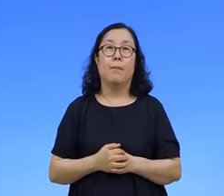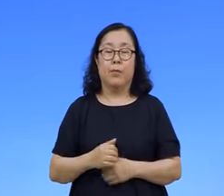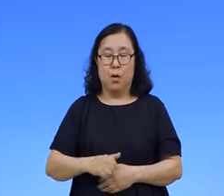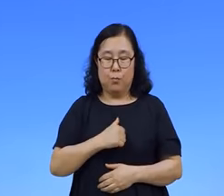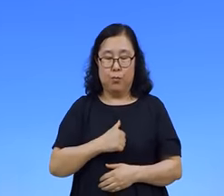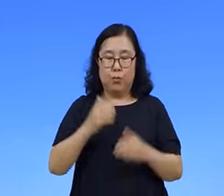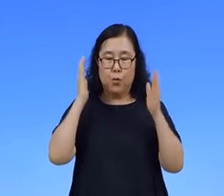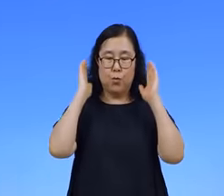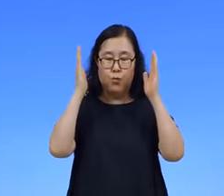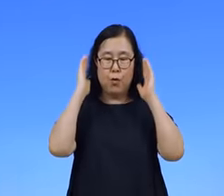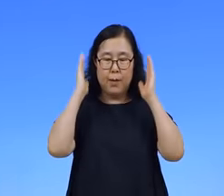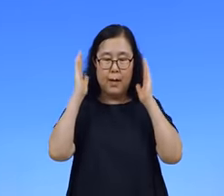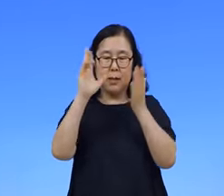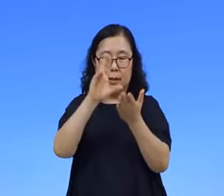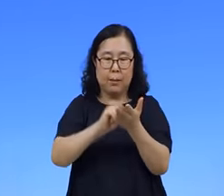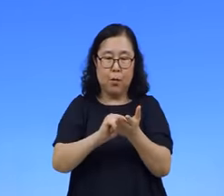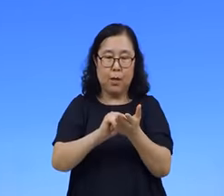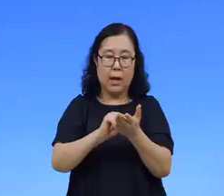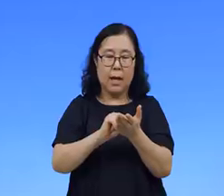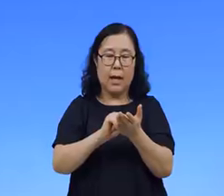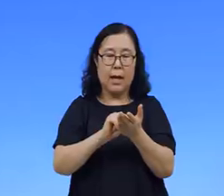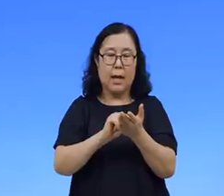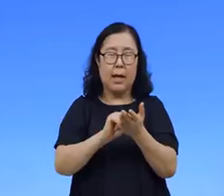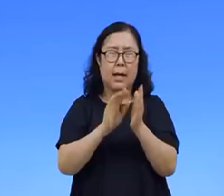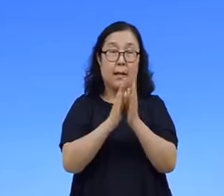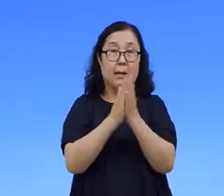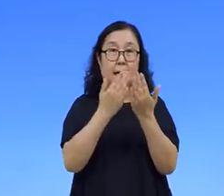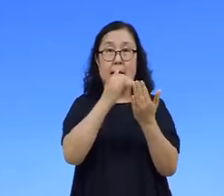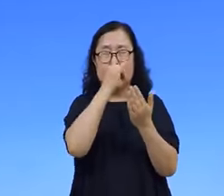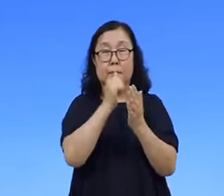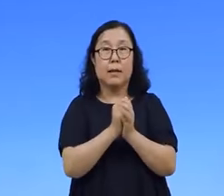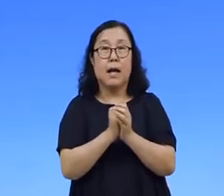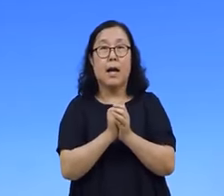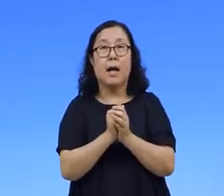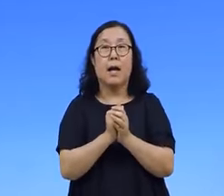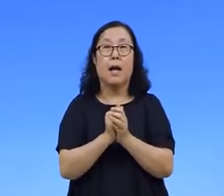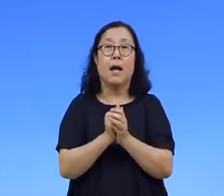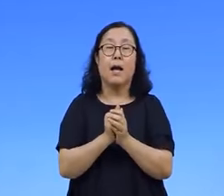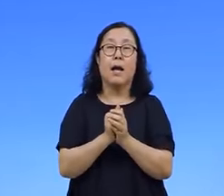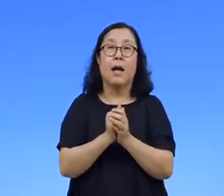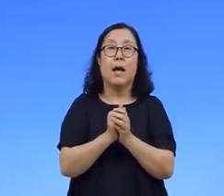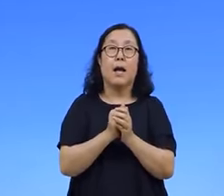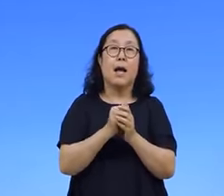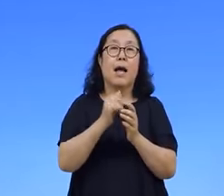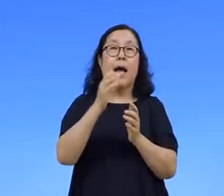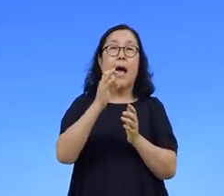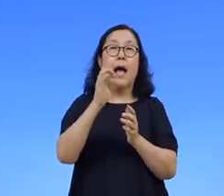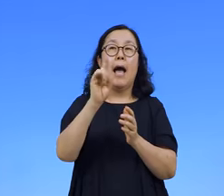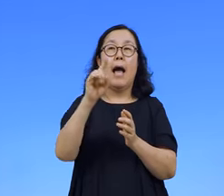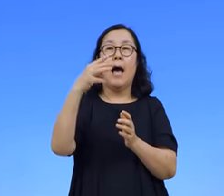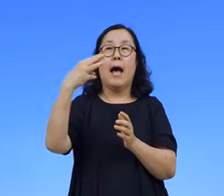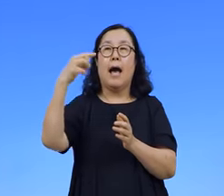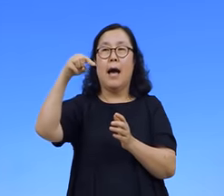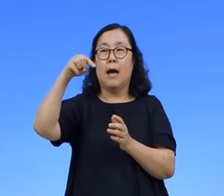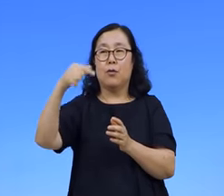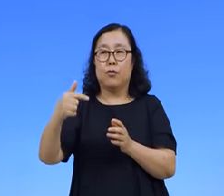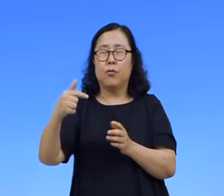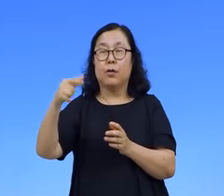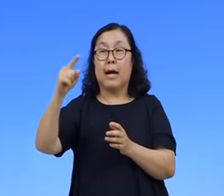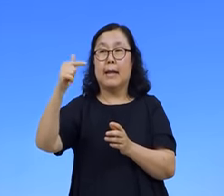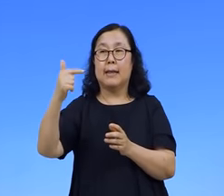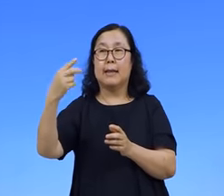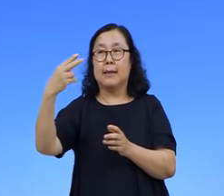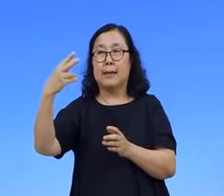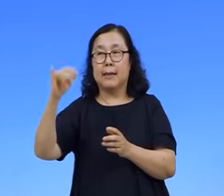분노 수업이라는 제목의 책이 있는데요, 이 책은 마하트마 간디의 손자 아룬 간디라는 그 손자인데,